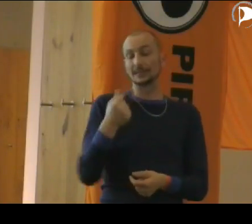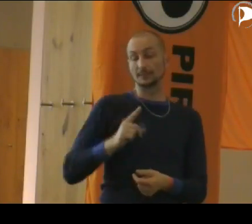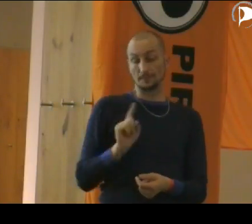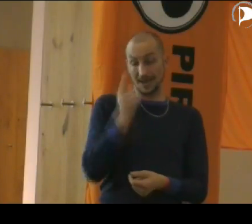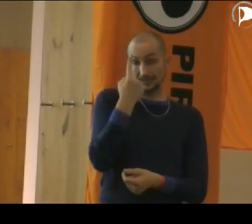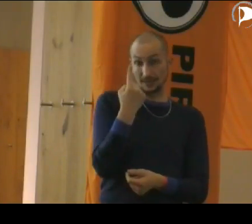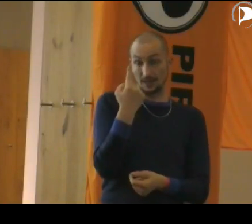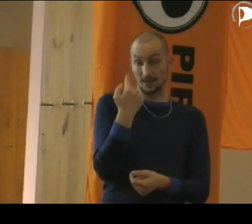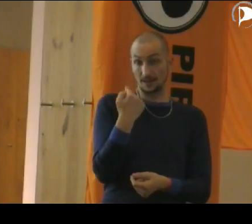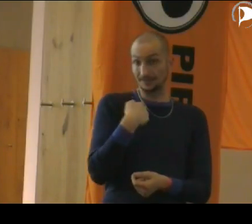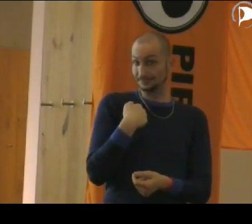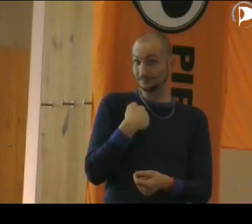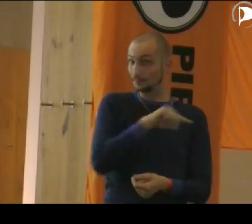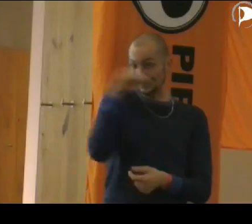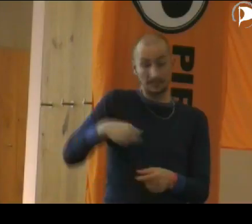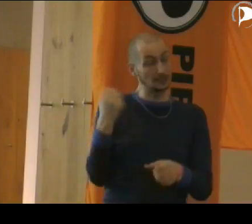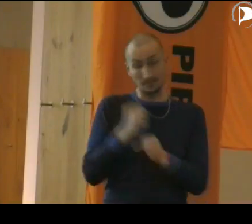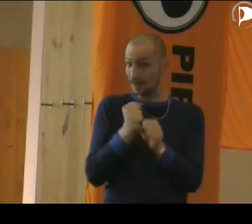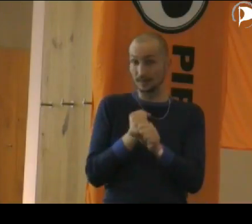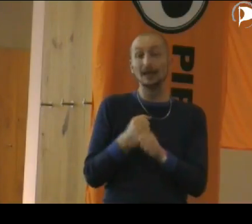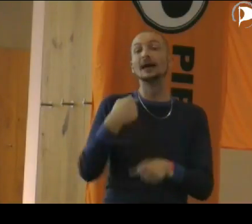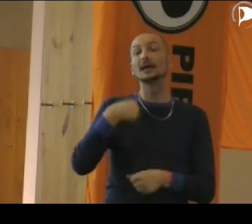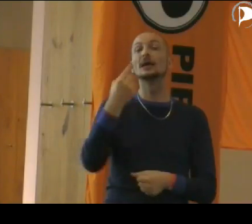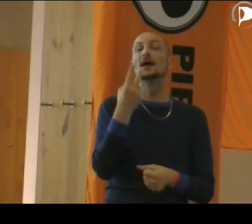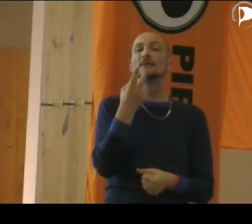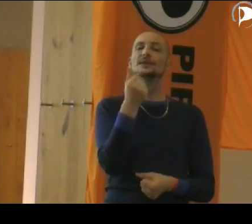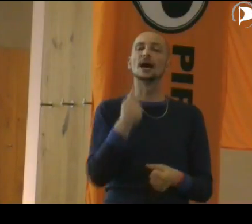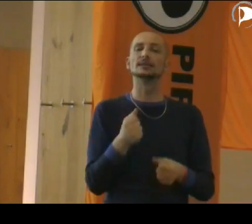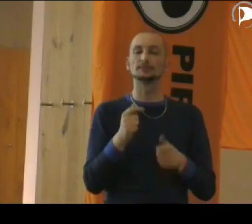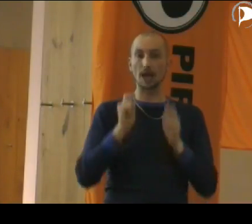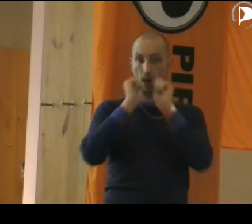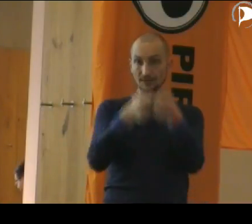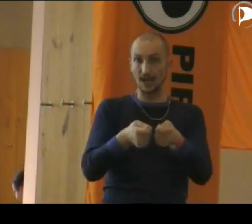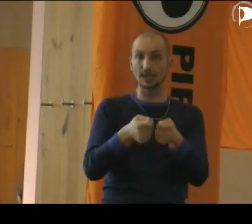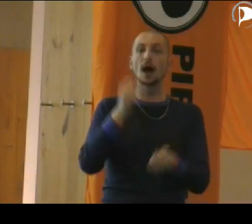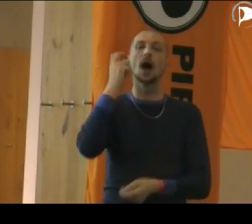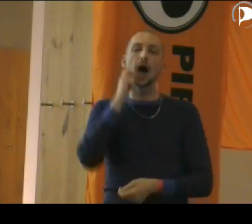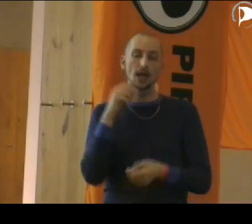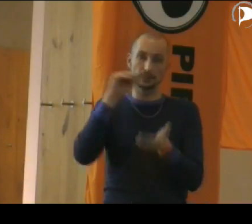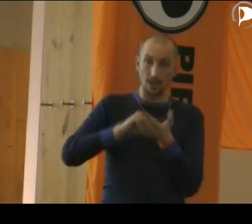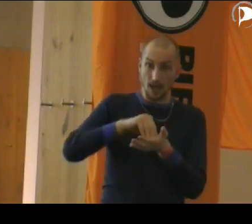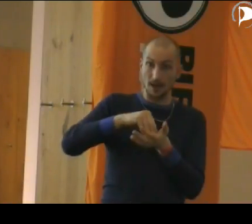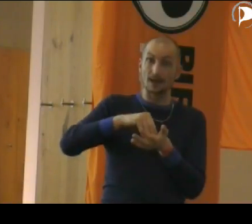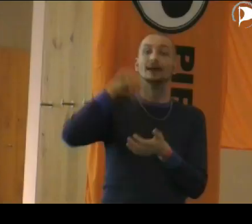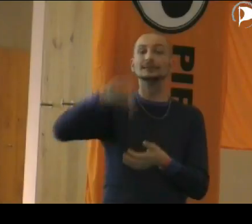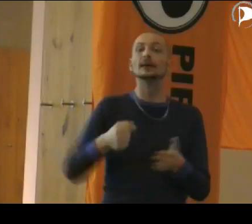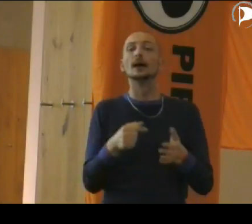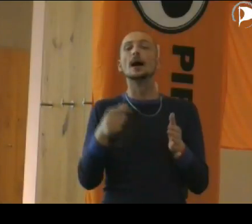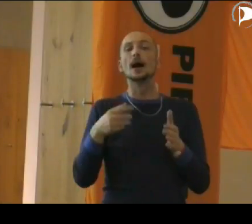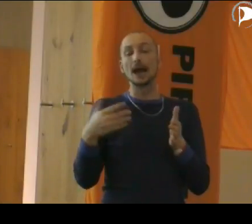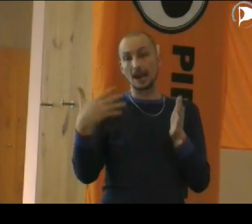schatzmeister als finanz beauftragt hat ist einfach war das altmark und als kassenprüfer des kreis arbeit des